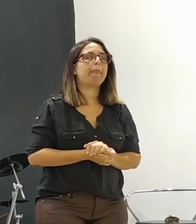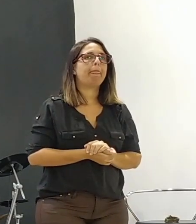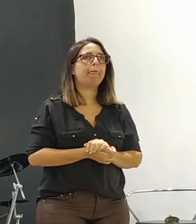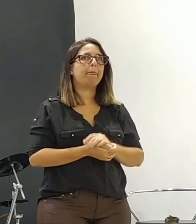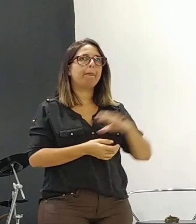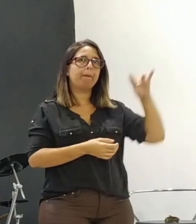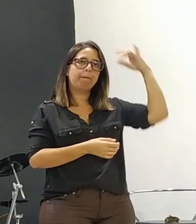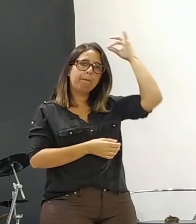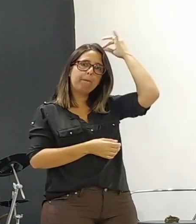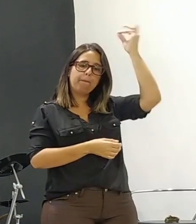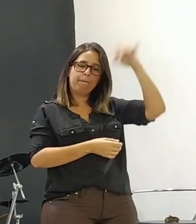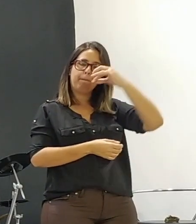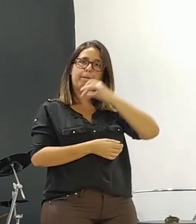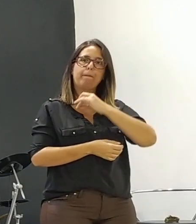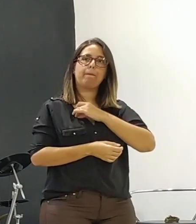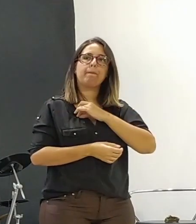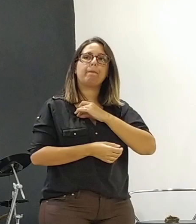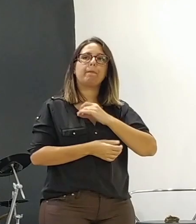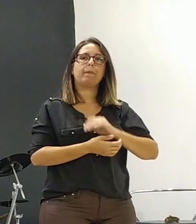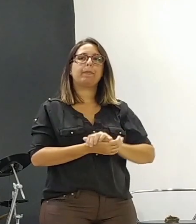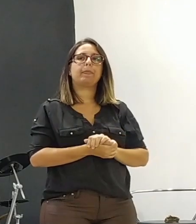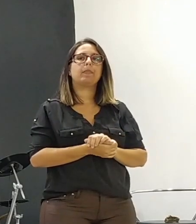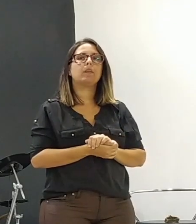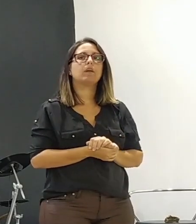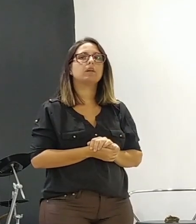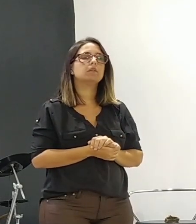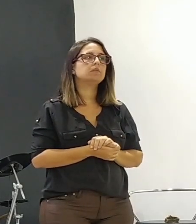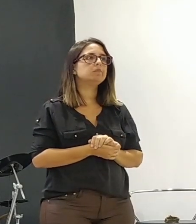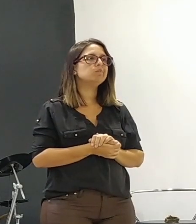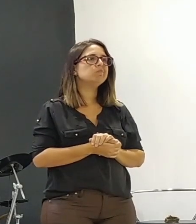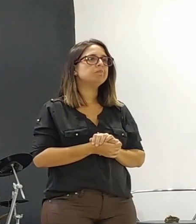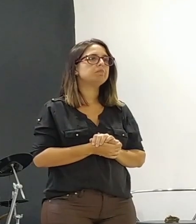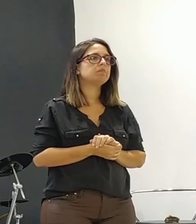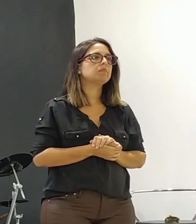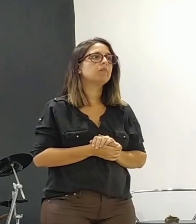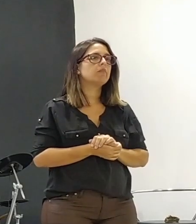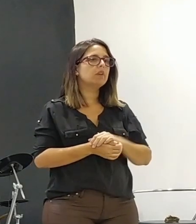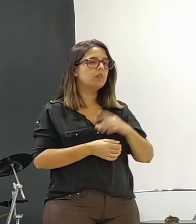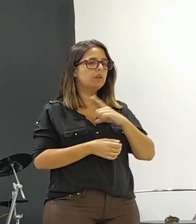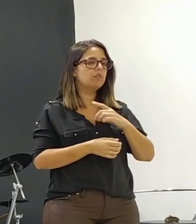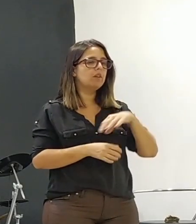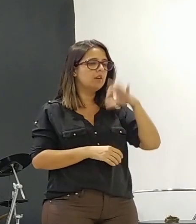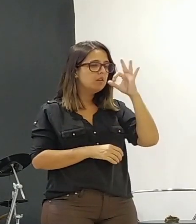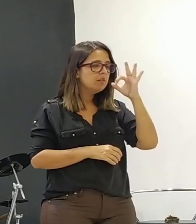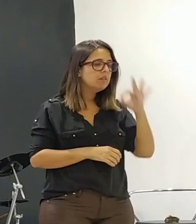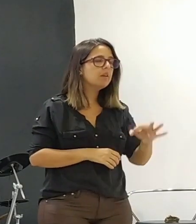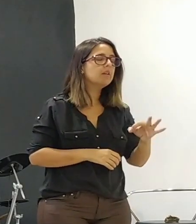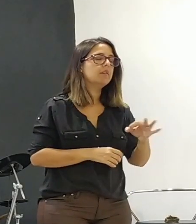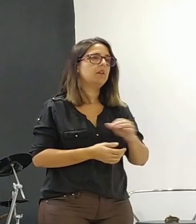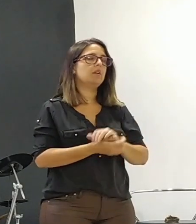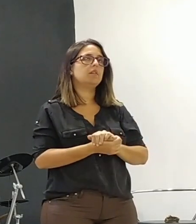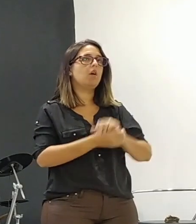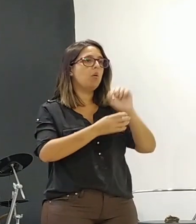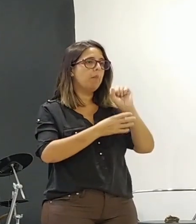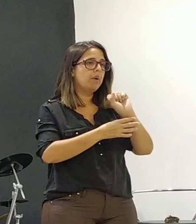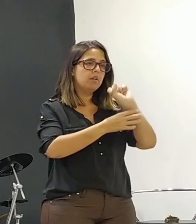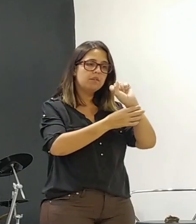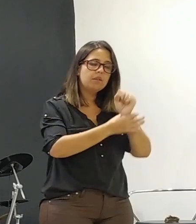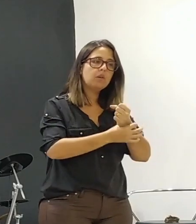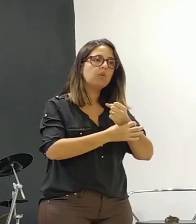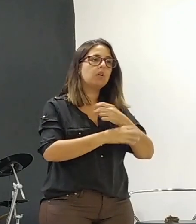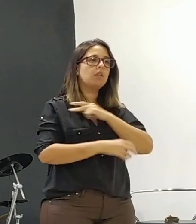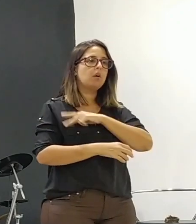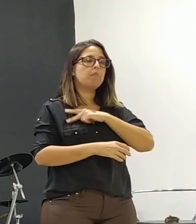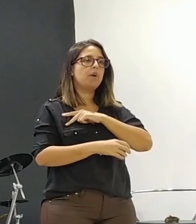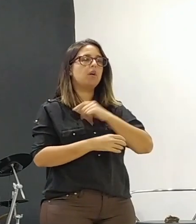um Espírito para dizer, eu estou colocando em vocês um Espírito para vocês terem certeza. Isso aí é um penhor. Paulo fala que é um